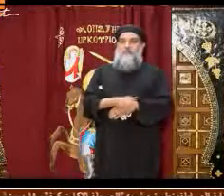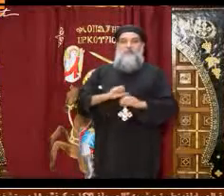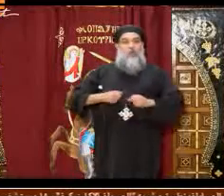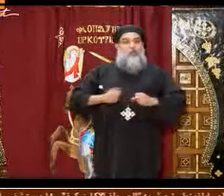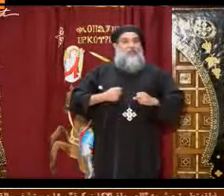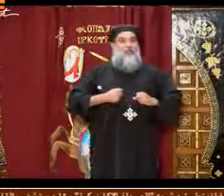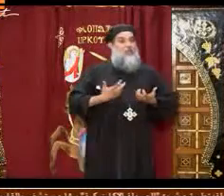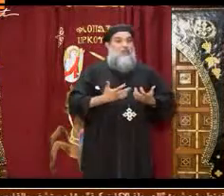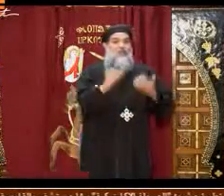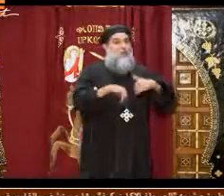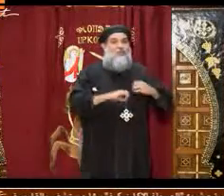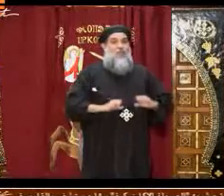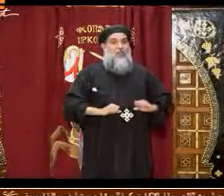من جوه فيه، من جوه فيه ايه؟